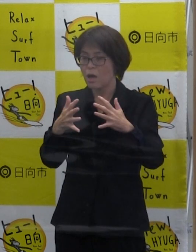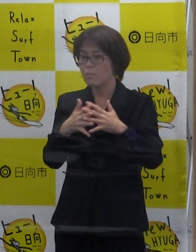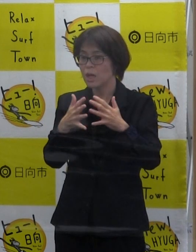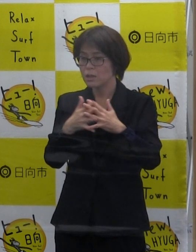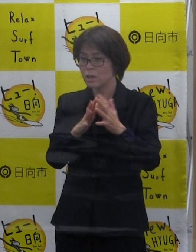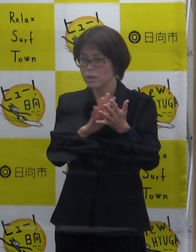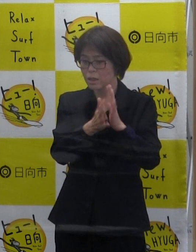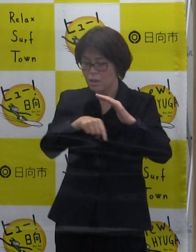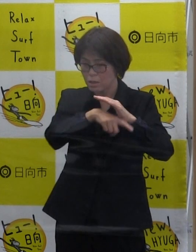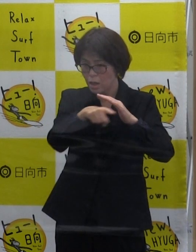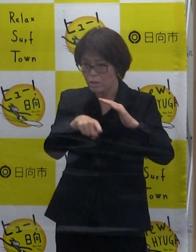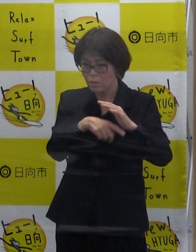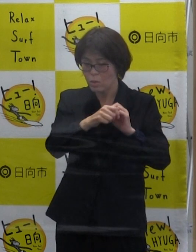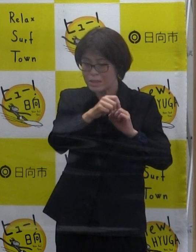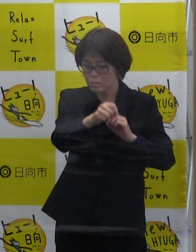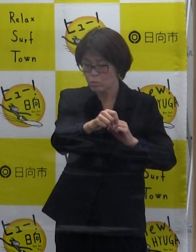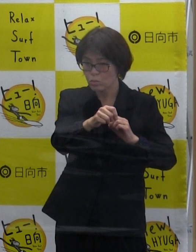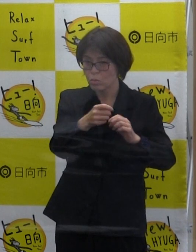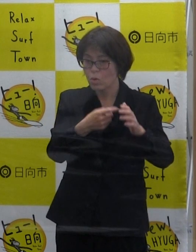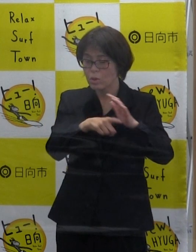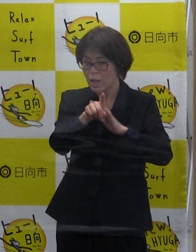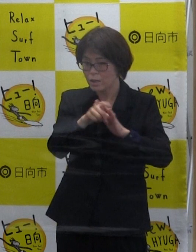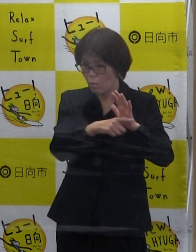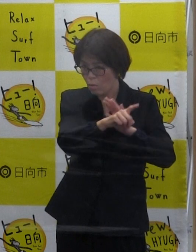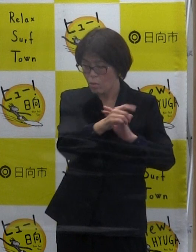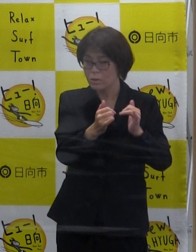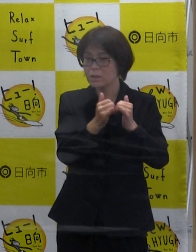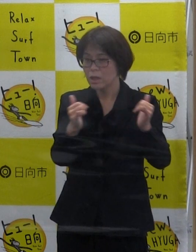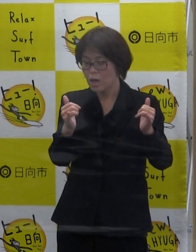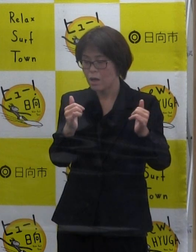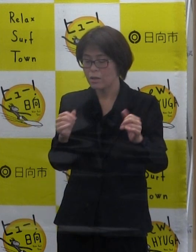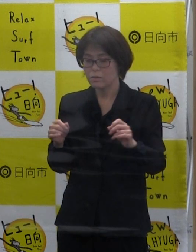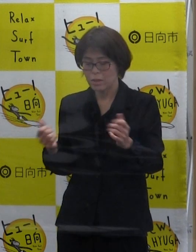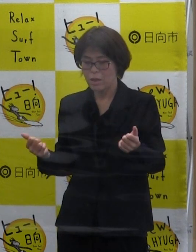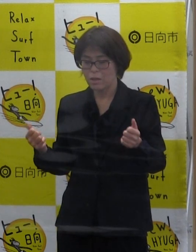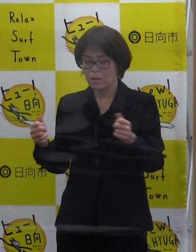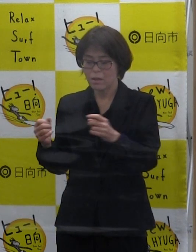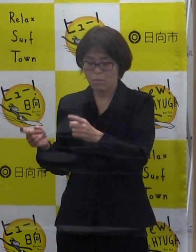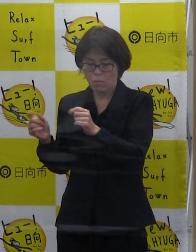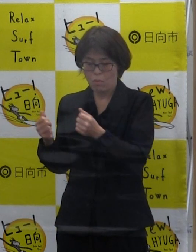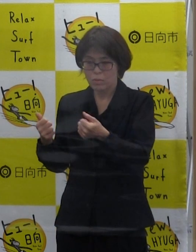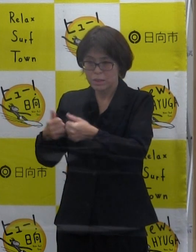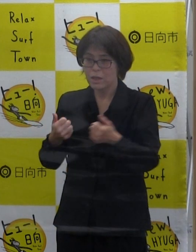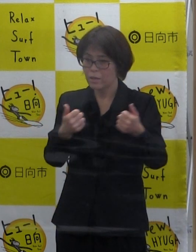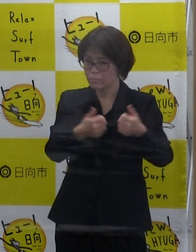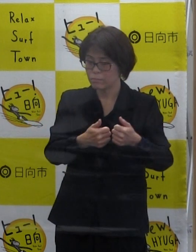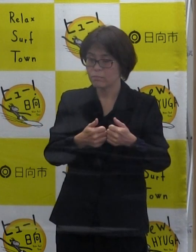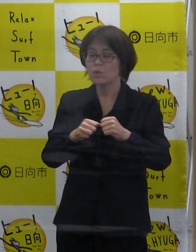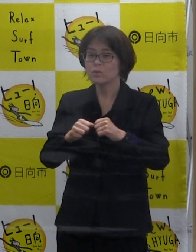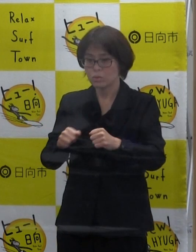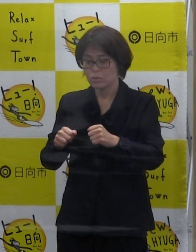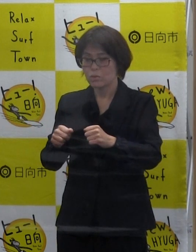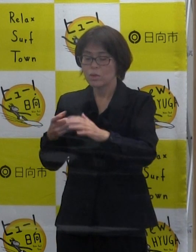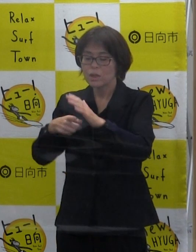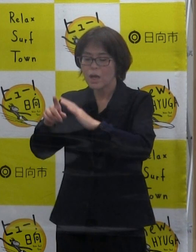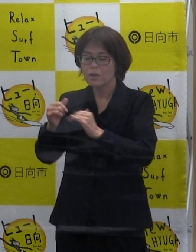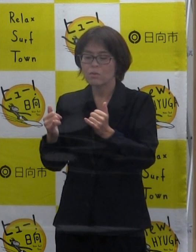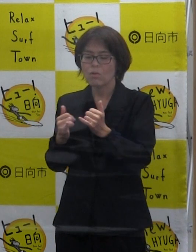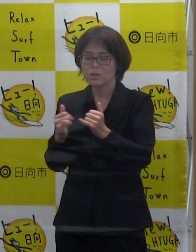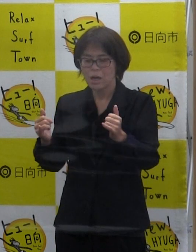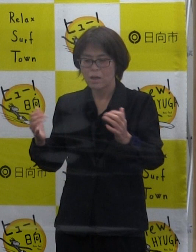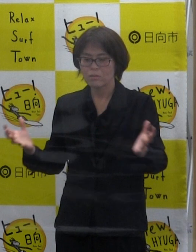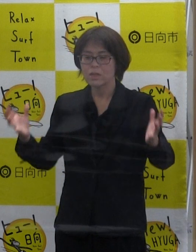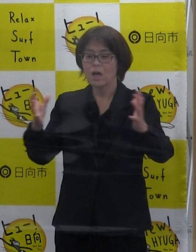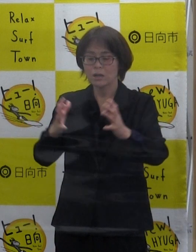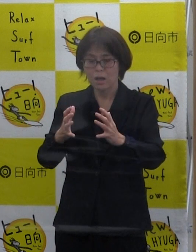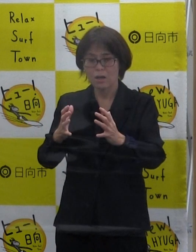内各支部代表選の2部門のみとし、各支部から選抜された代表選手に参加をし